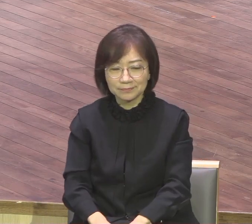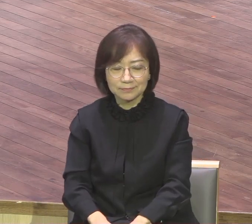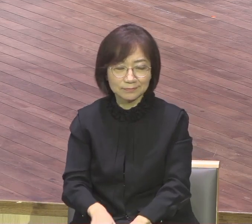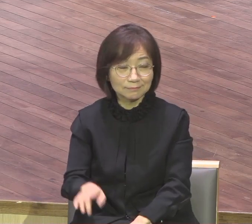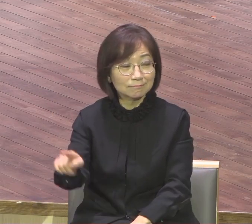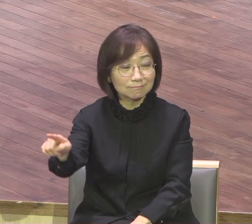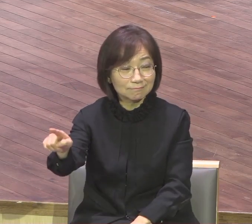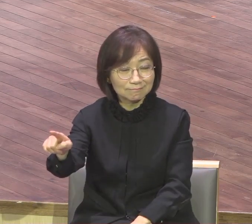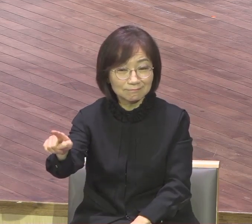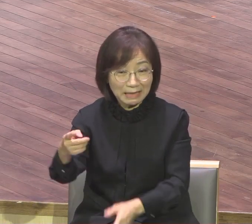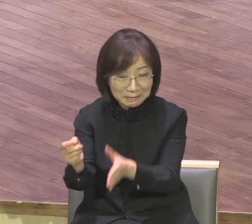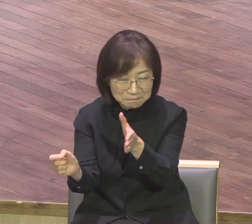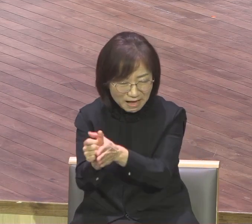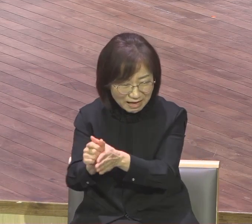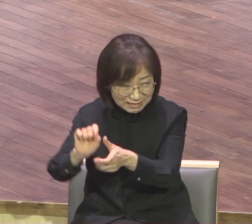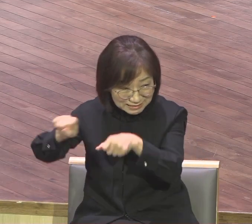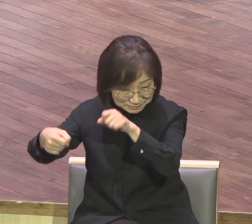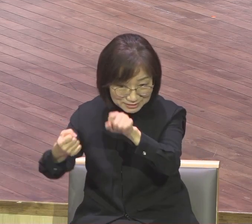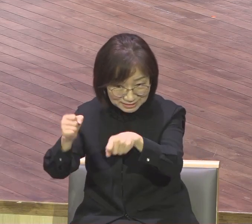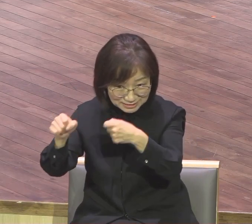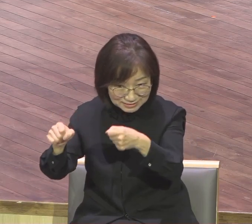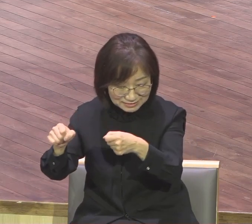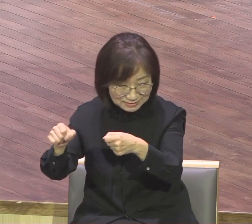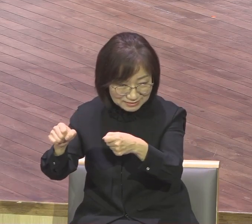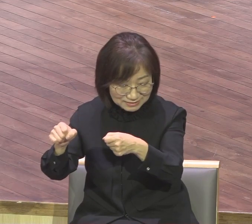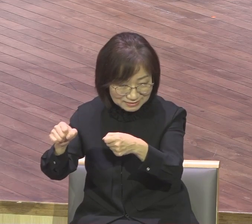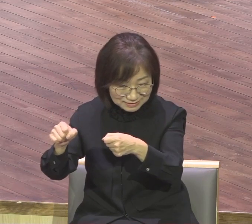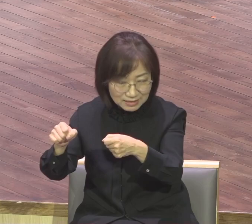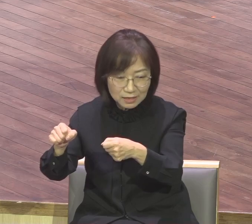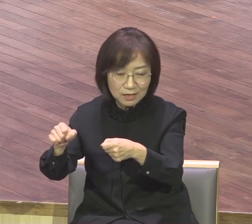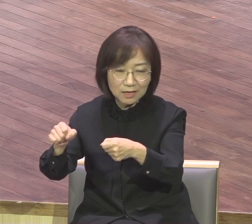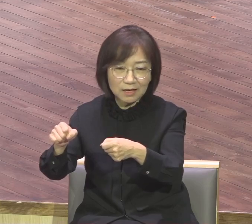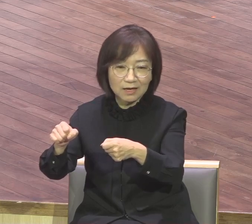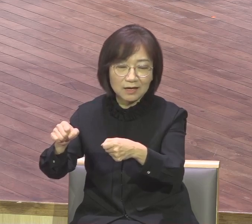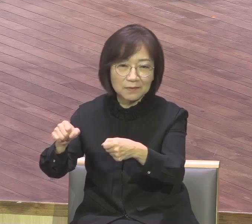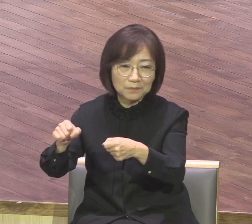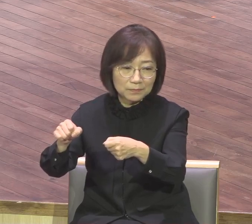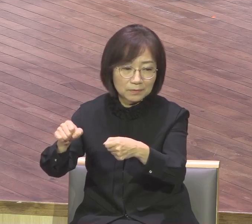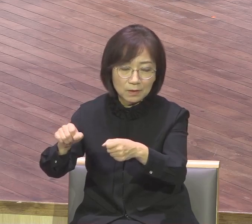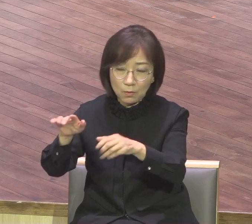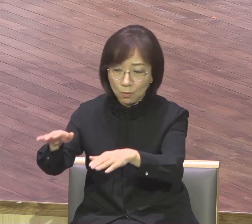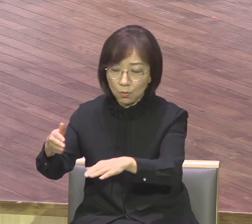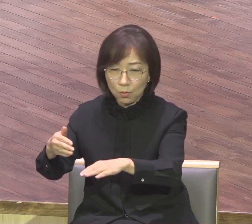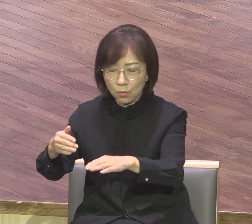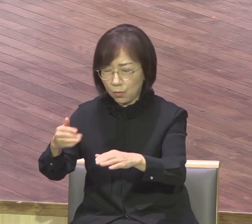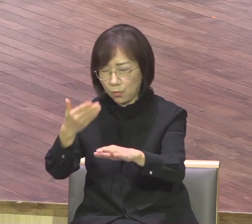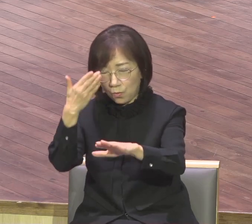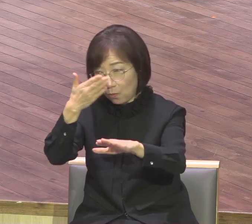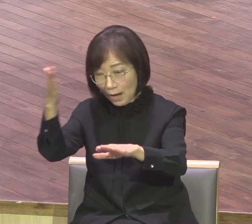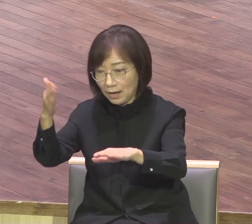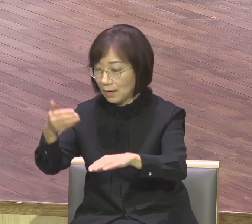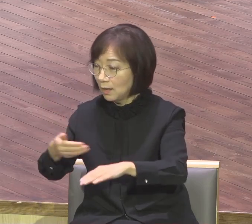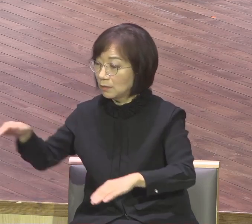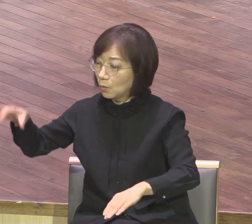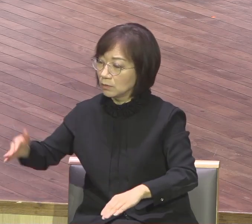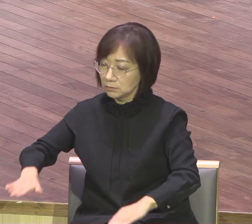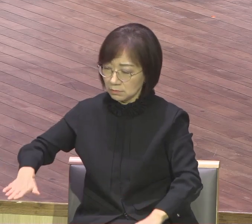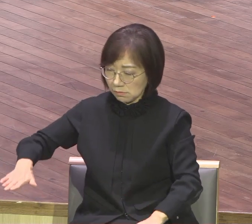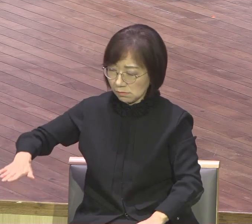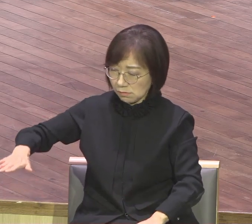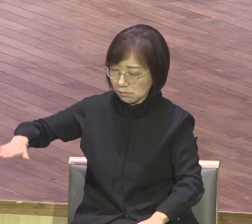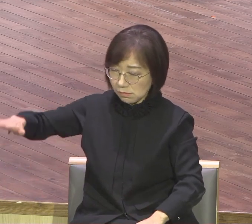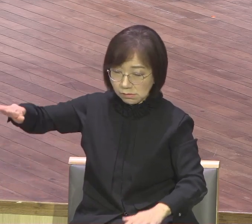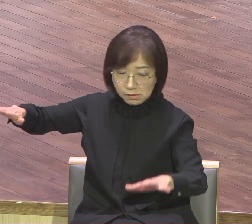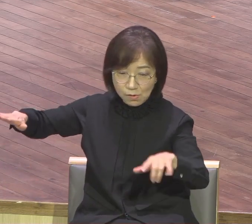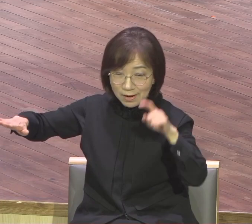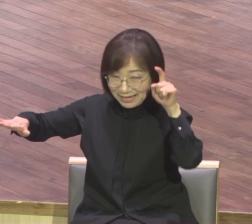그 짐승은 전혀 다른 데서 그렇게 자랐는데 우리 양도 같이 어울린다는